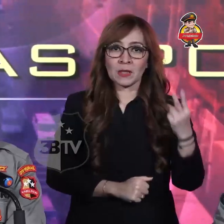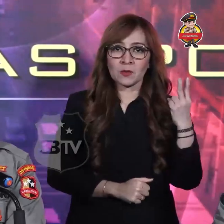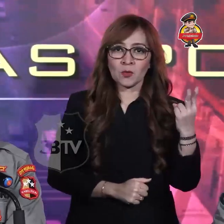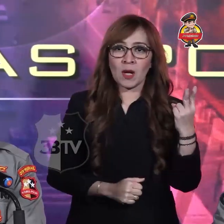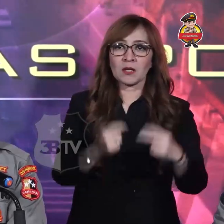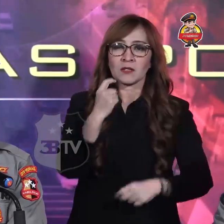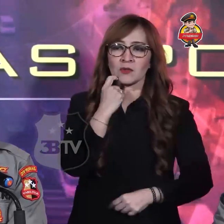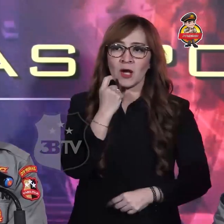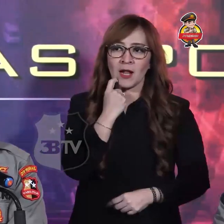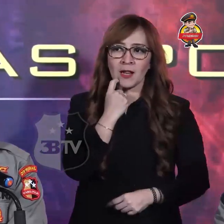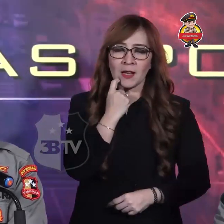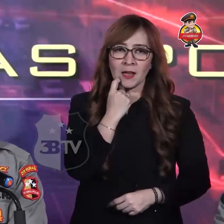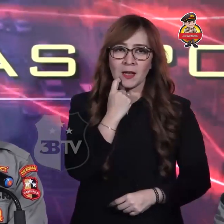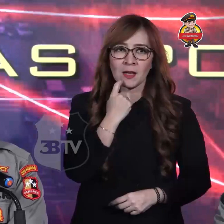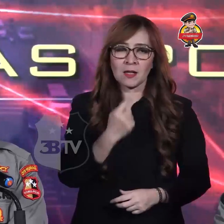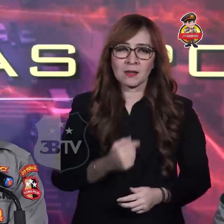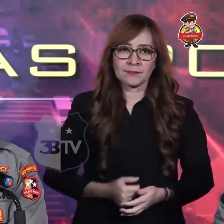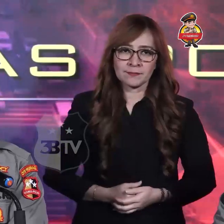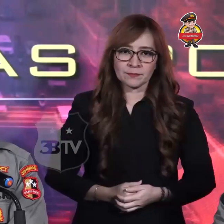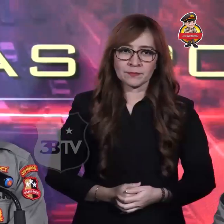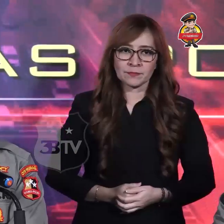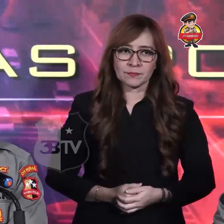terkait dengan